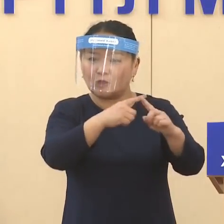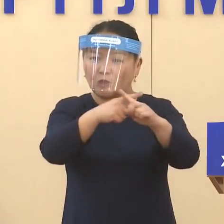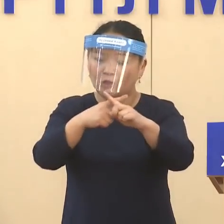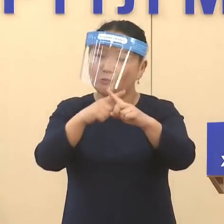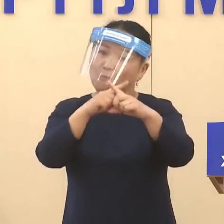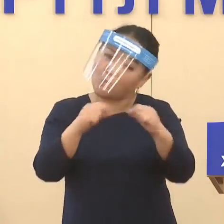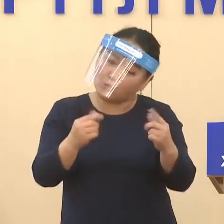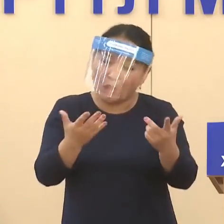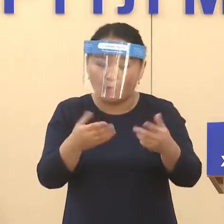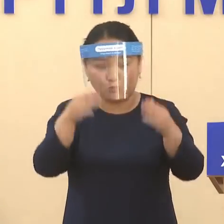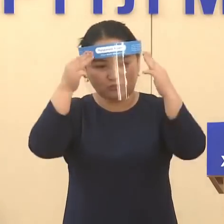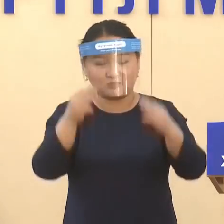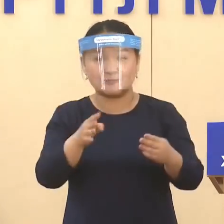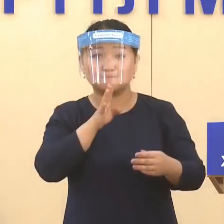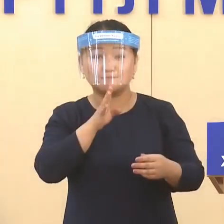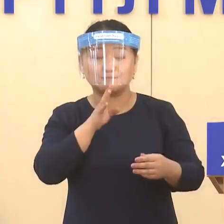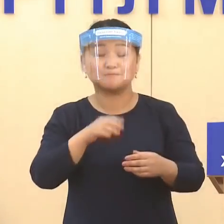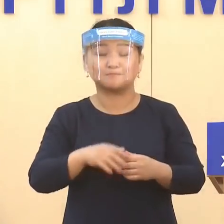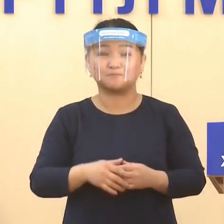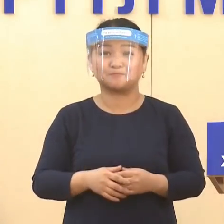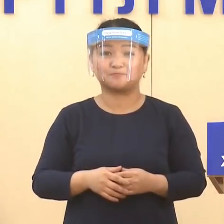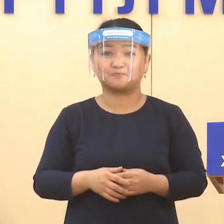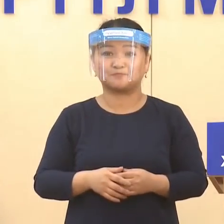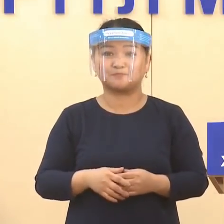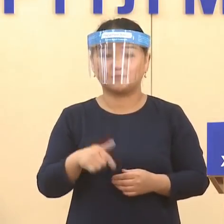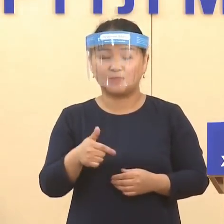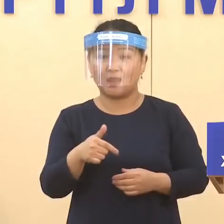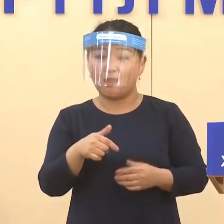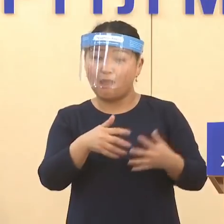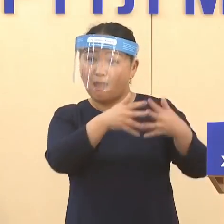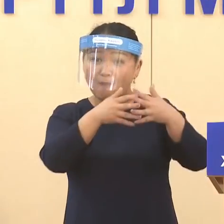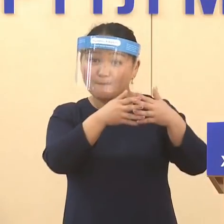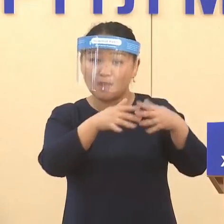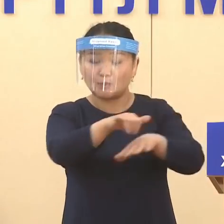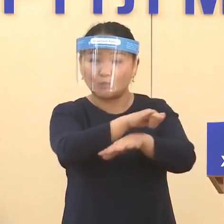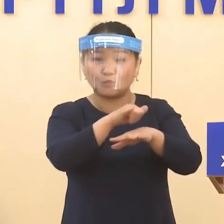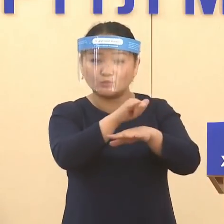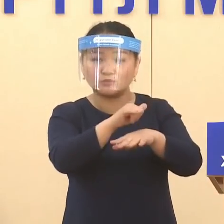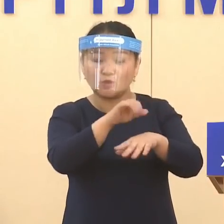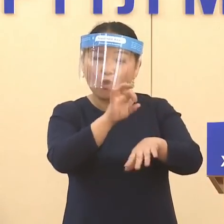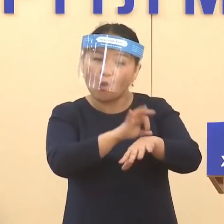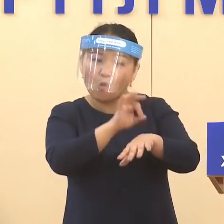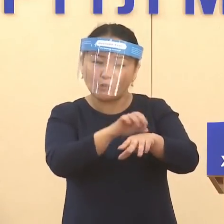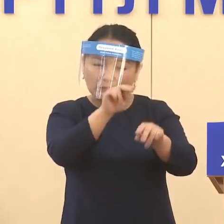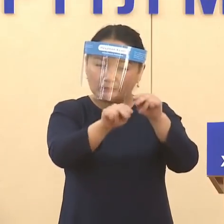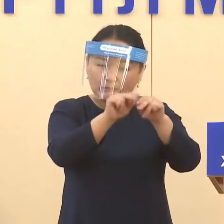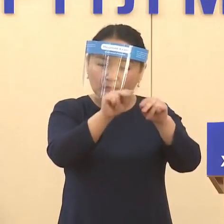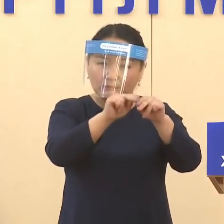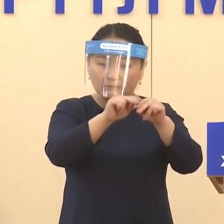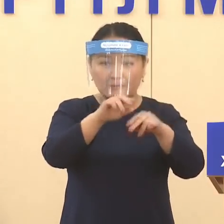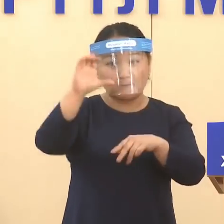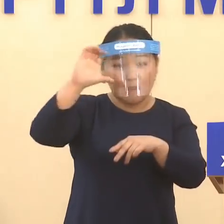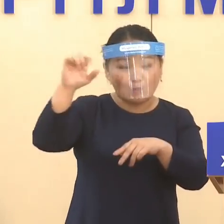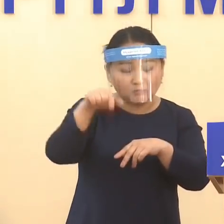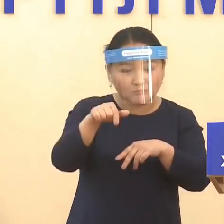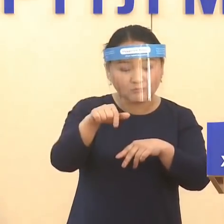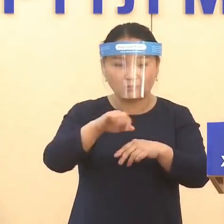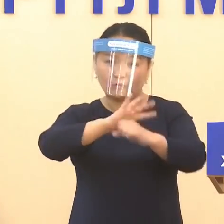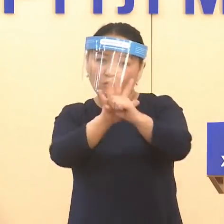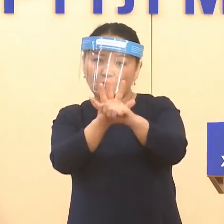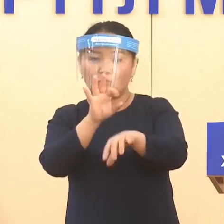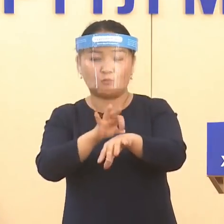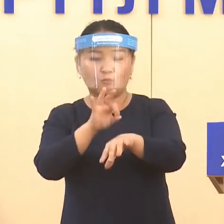шийдвэр гаргана гэж мэдээлжээ. За Америкийн нэгдсэн улсын өвчний хяналт сэргийлтийн төвөөс COVID-19 халдварын